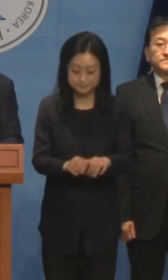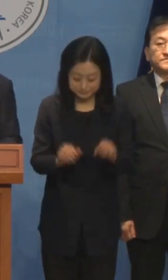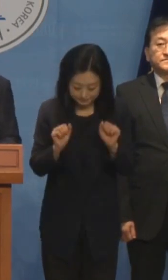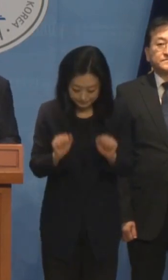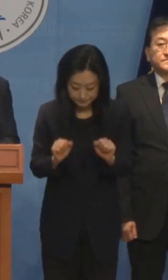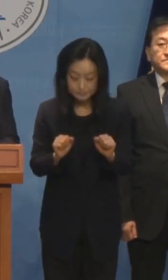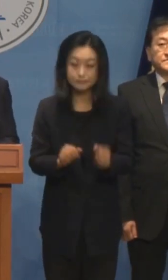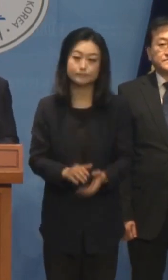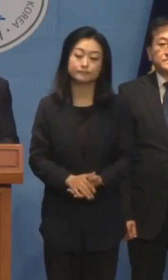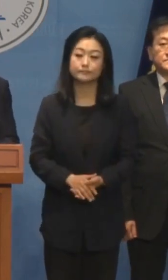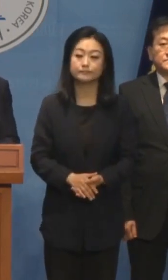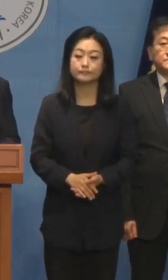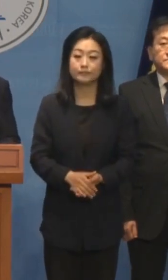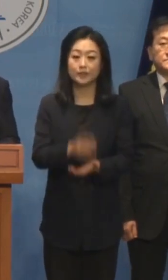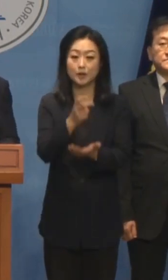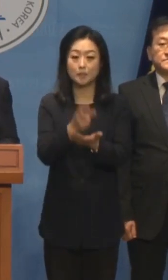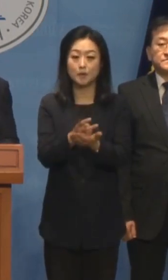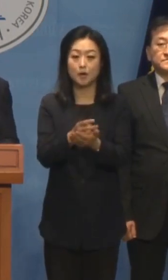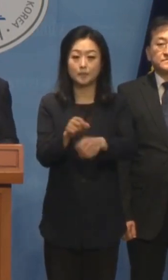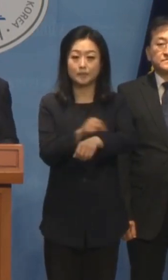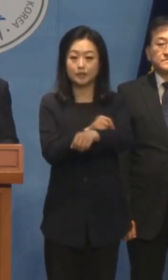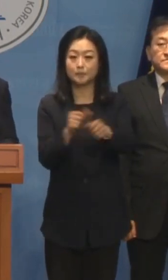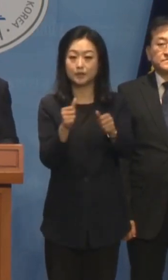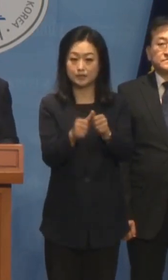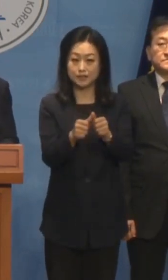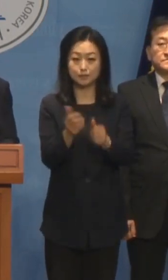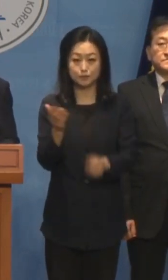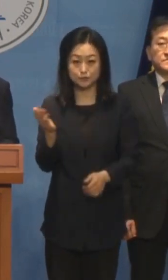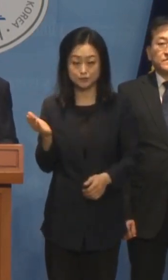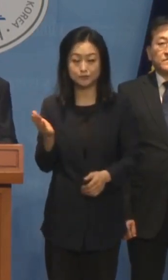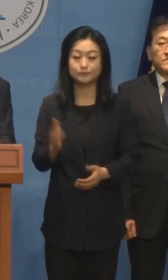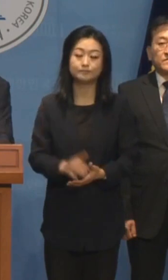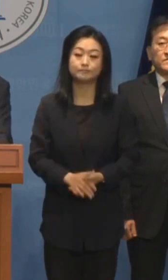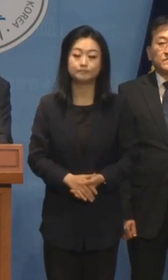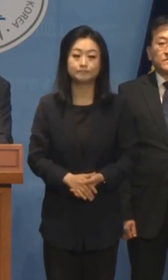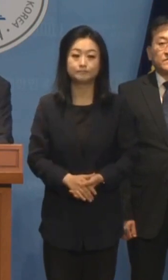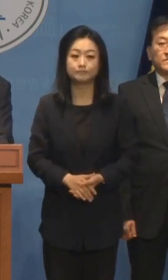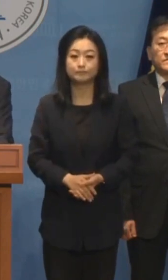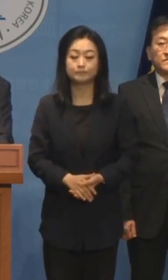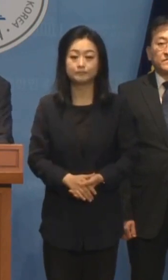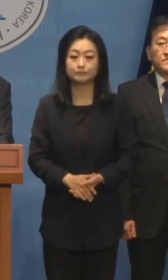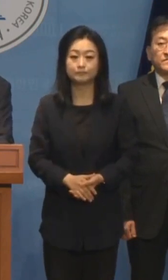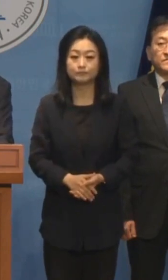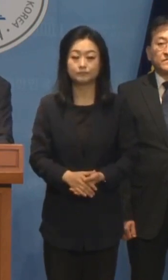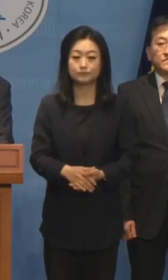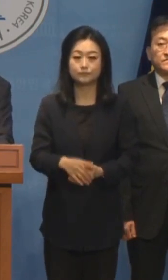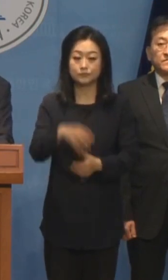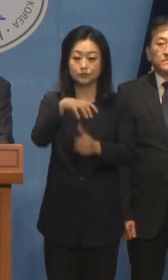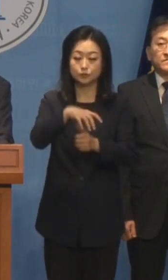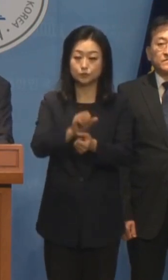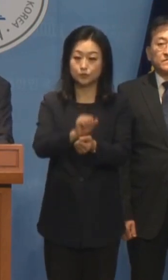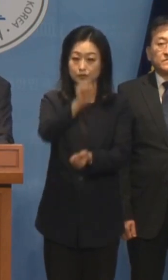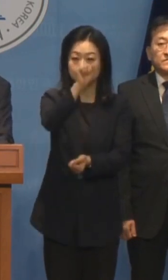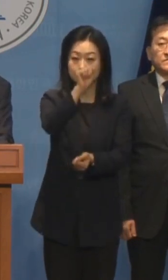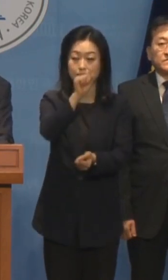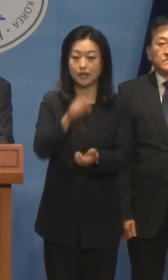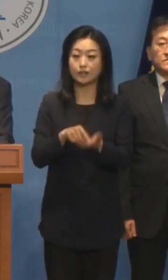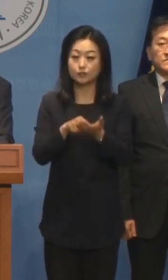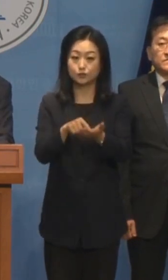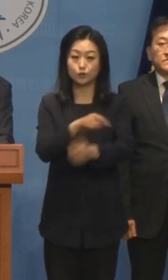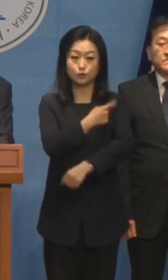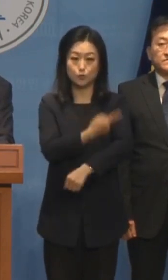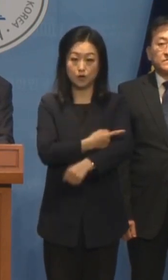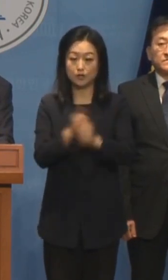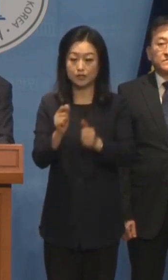안녕하십니까. 조국혁신당 법률특보 김형연 전 법제처장입니다. 영장 청구권과 함께 수사권과